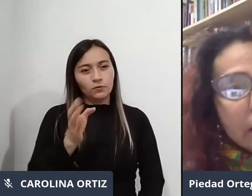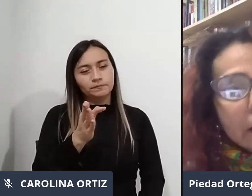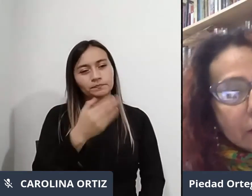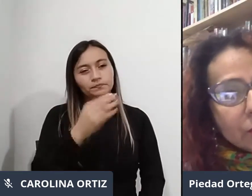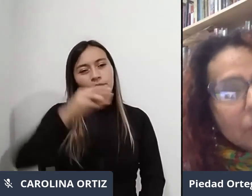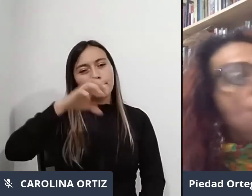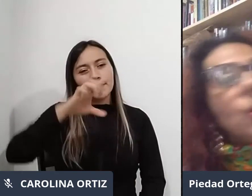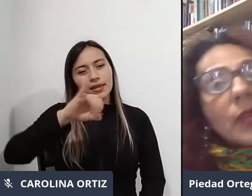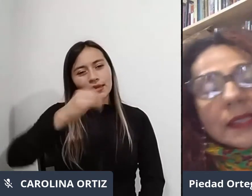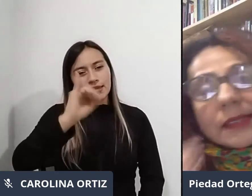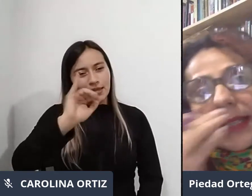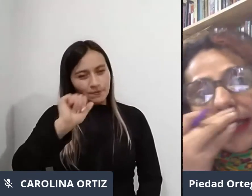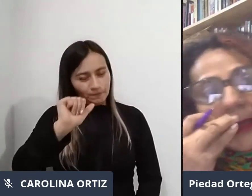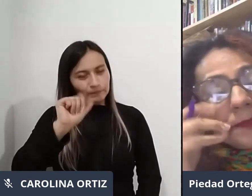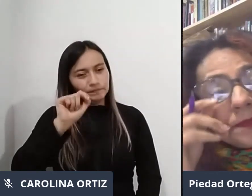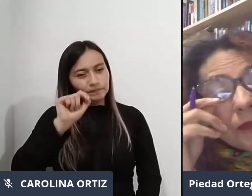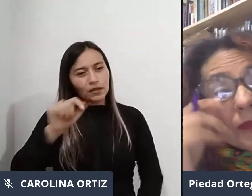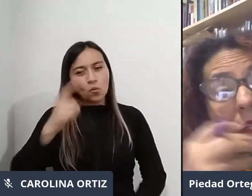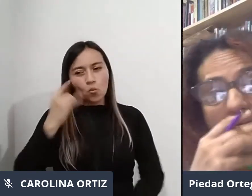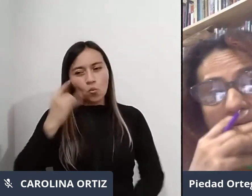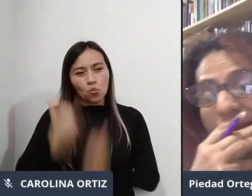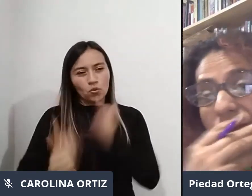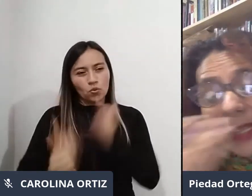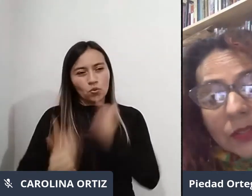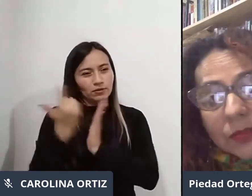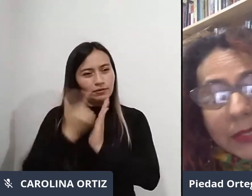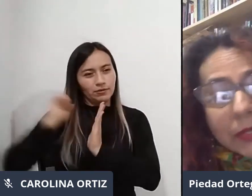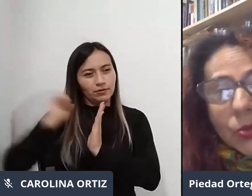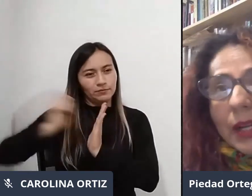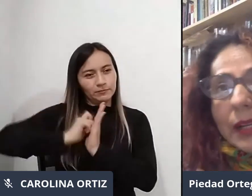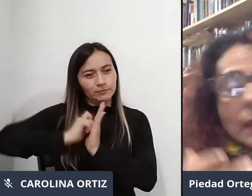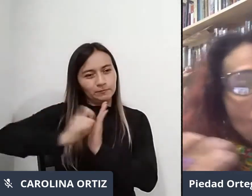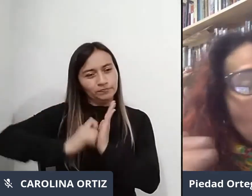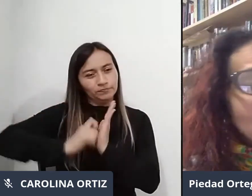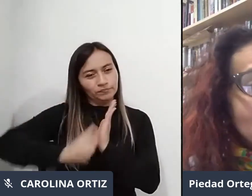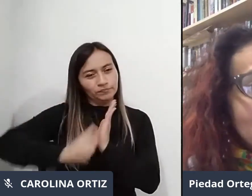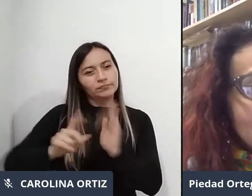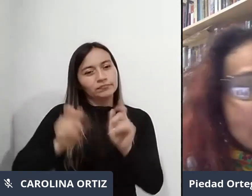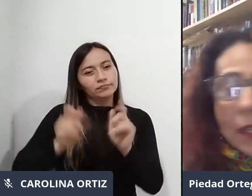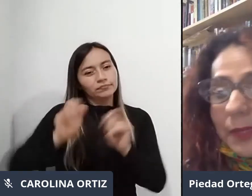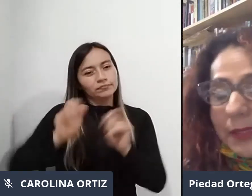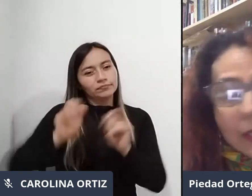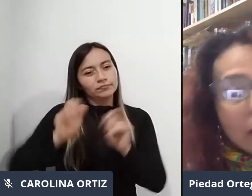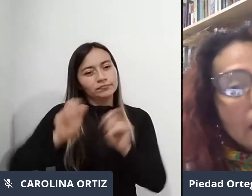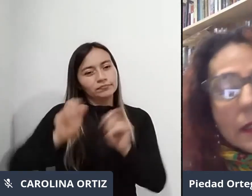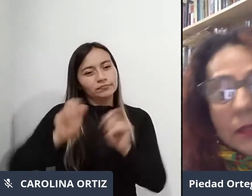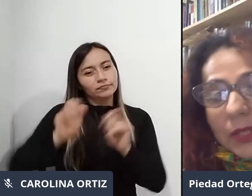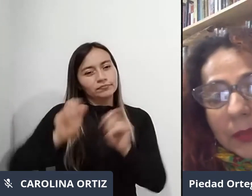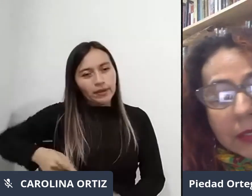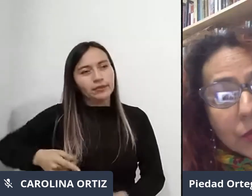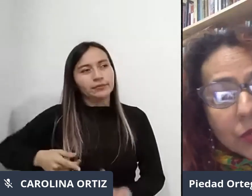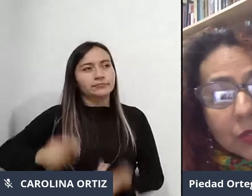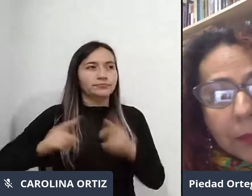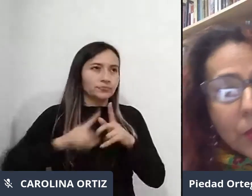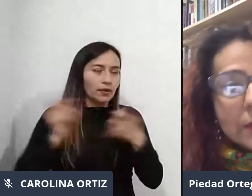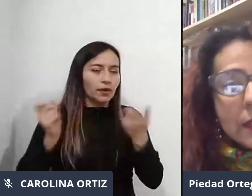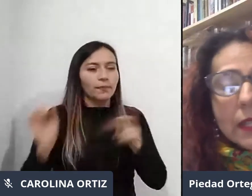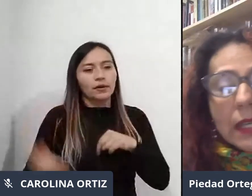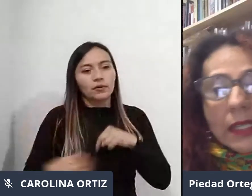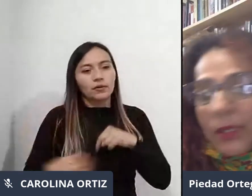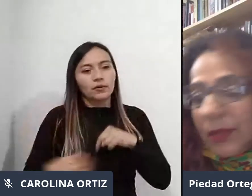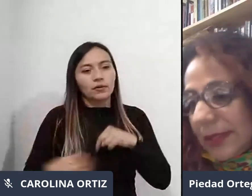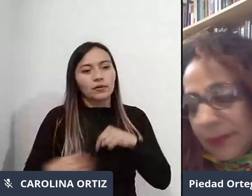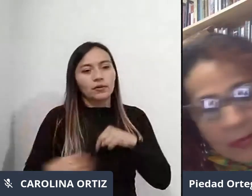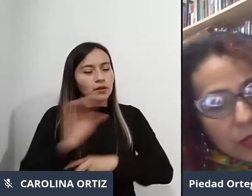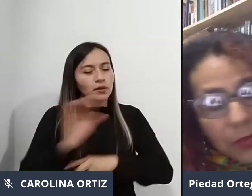y toda esta educación virtual, educación digital, pues tiene ahí seguramente muchos aportes